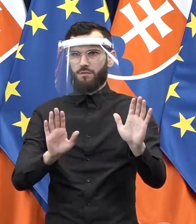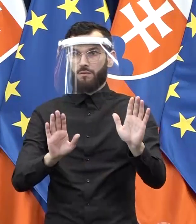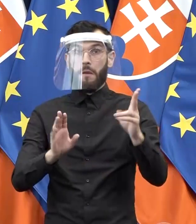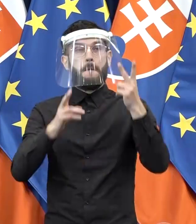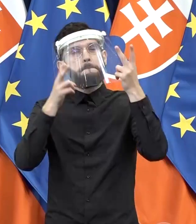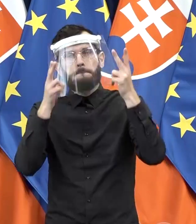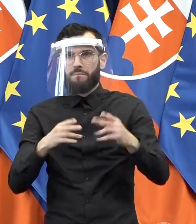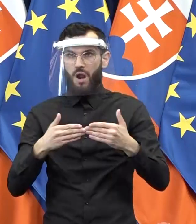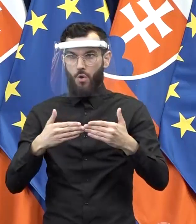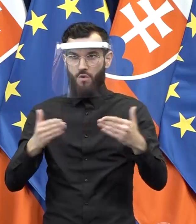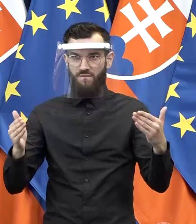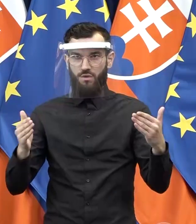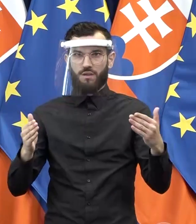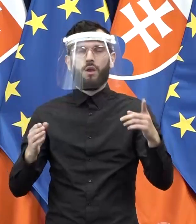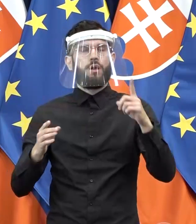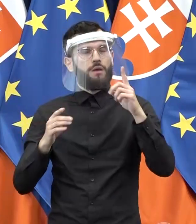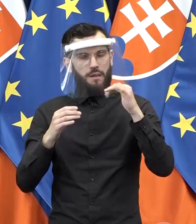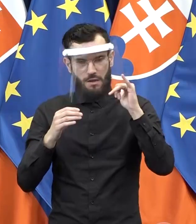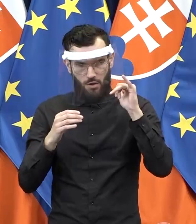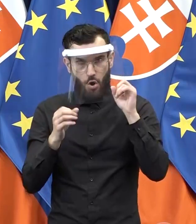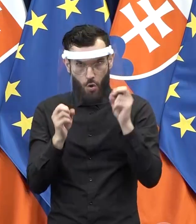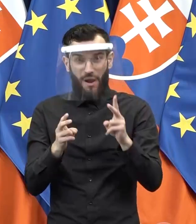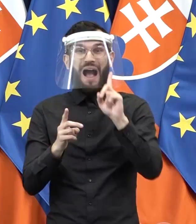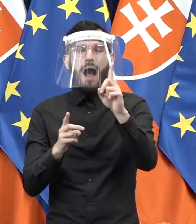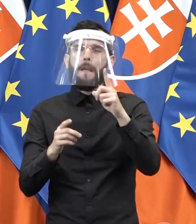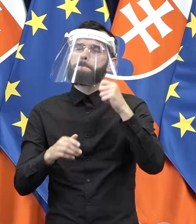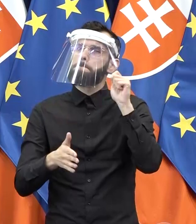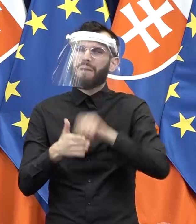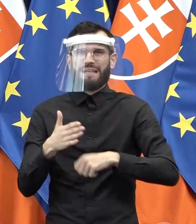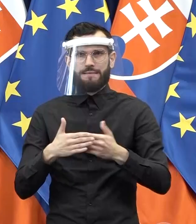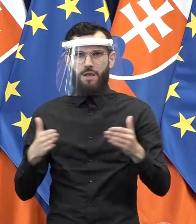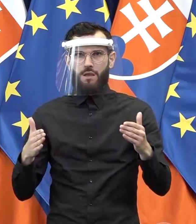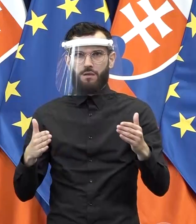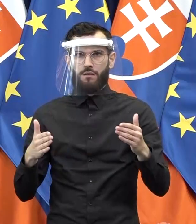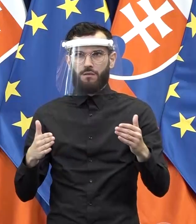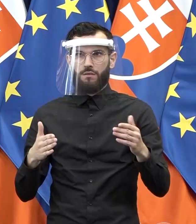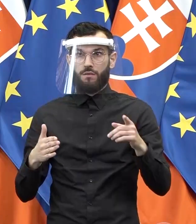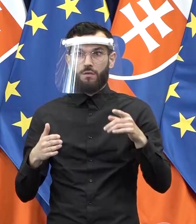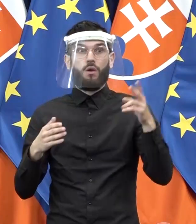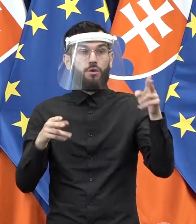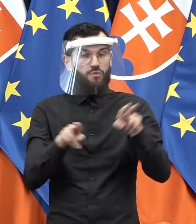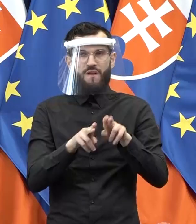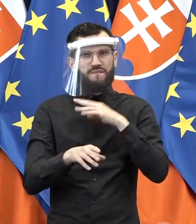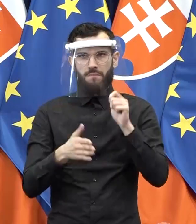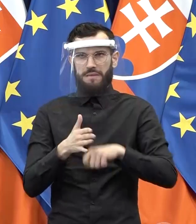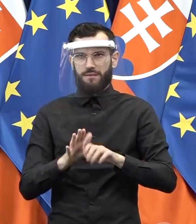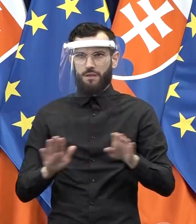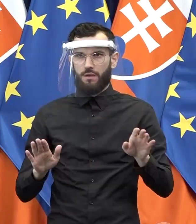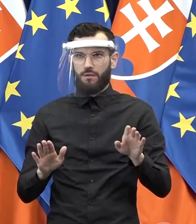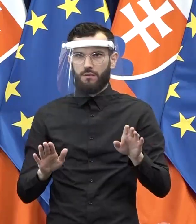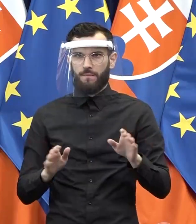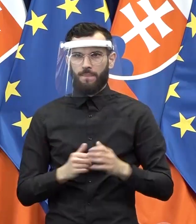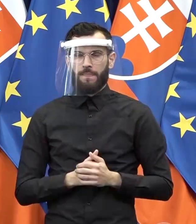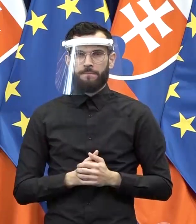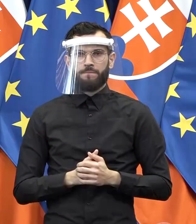otvárali, tak s výrazným sprísnením hygienických požiadaviek už nájde nás súčasné otvorené prevádzky. Ale to už som povedal možno